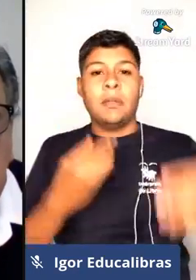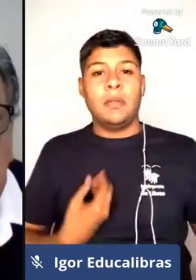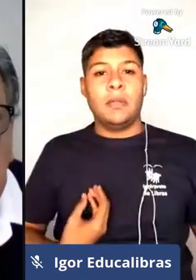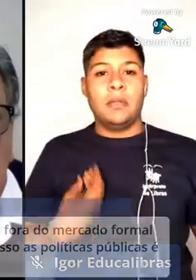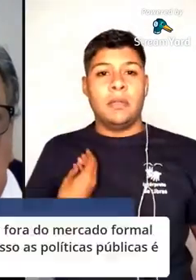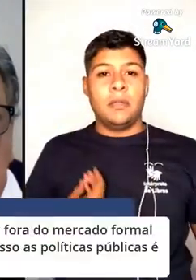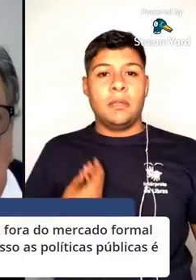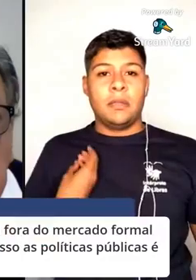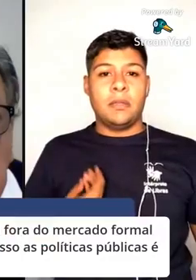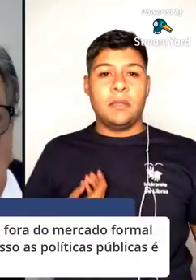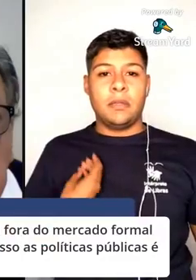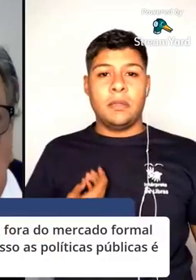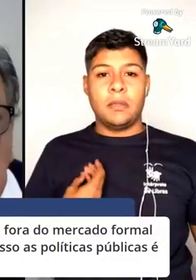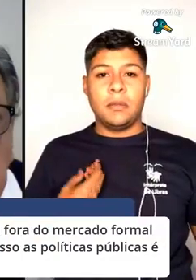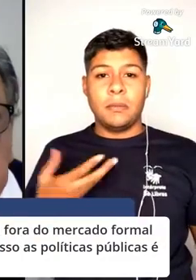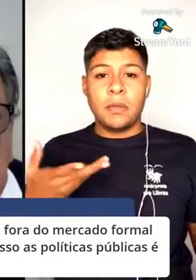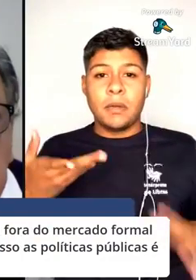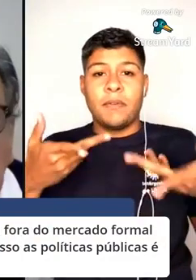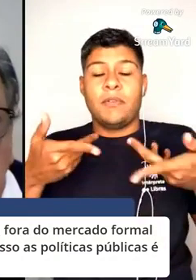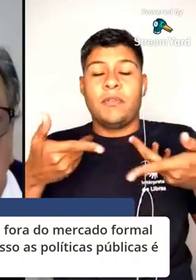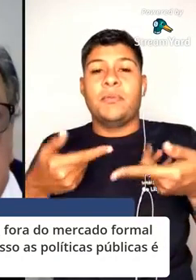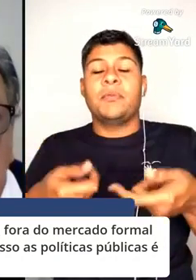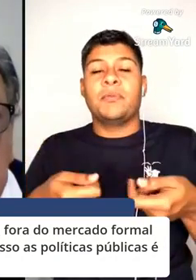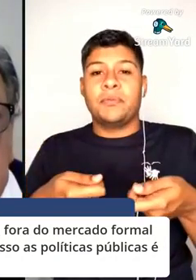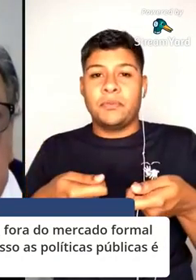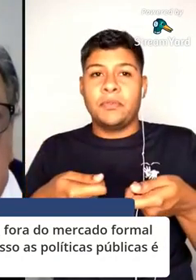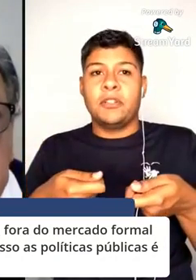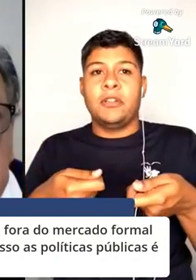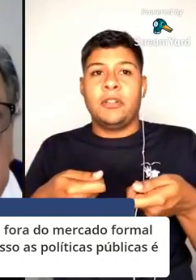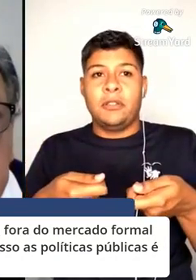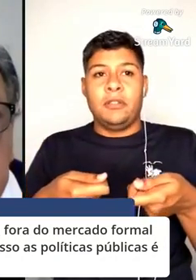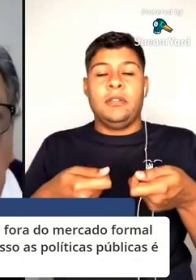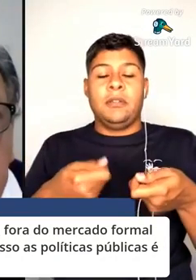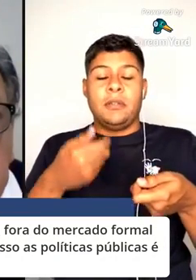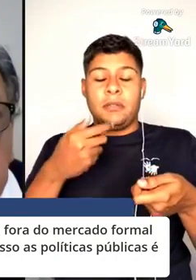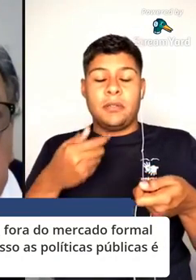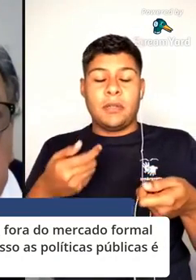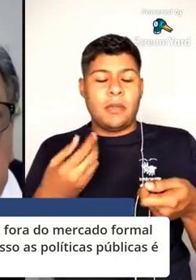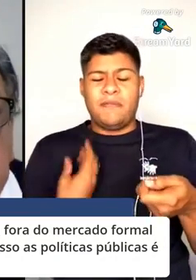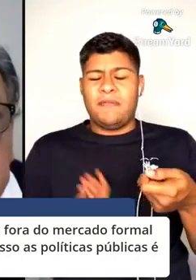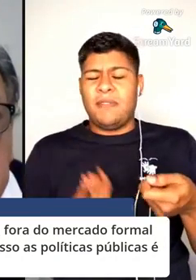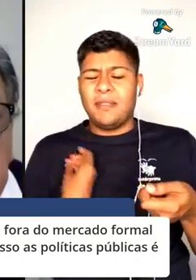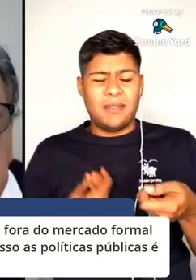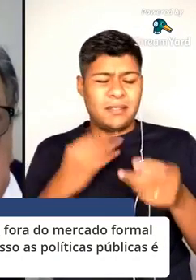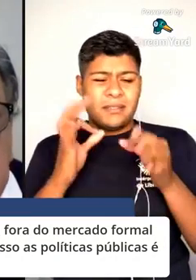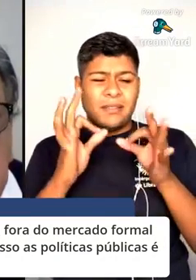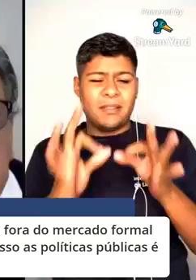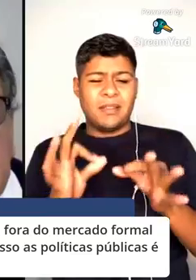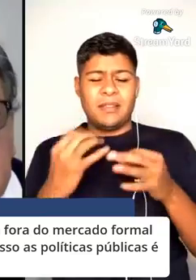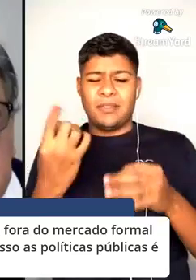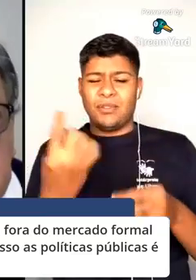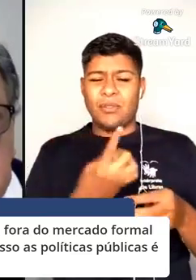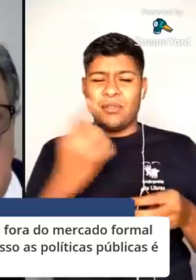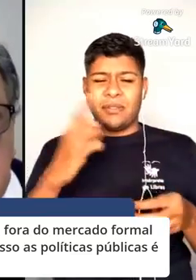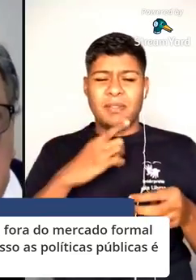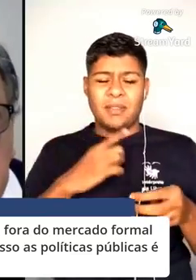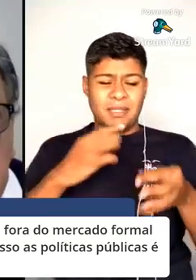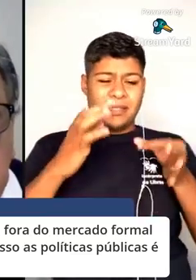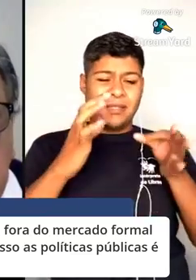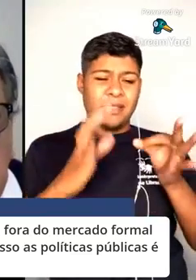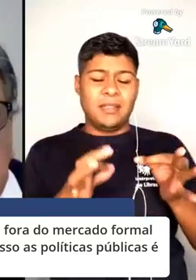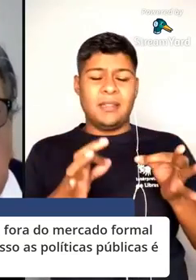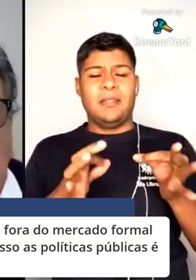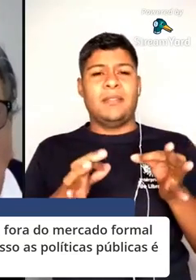castelo magnífico, construído, que não nos dá qualidade de vida adequada para nós termos dignidade de